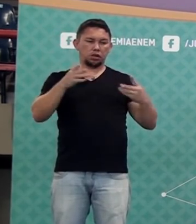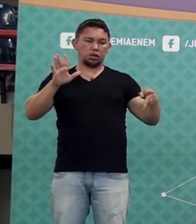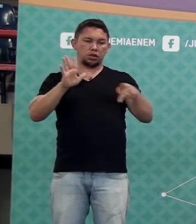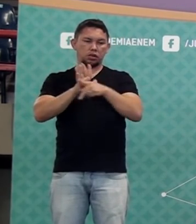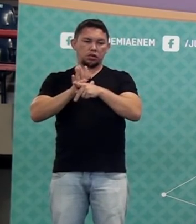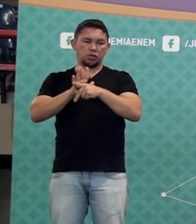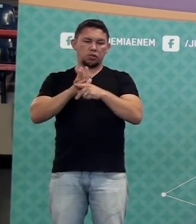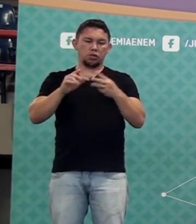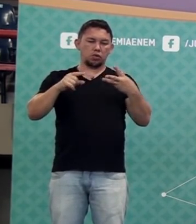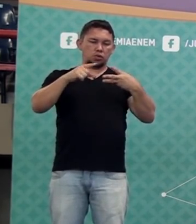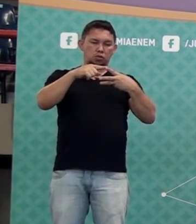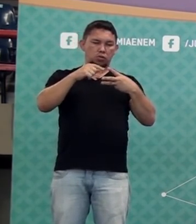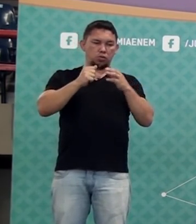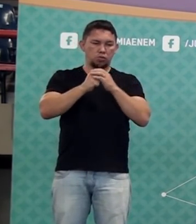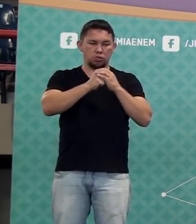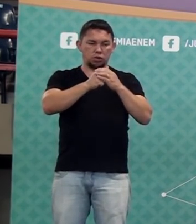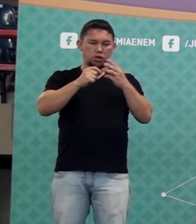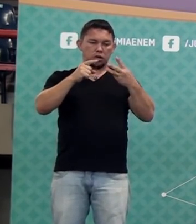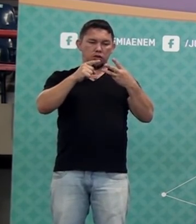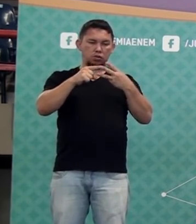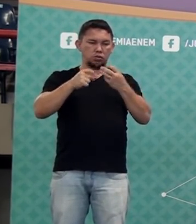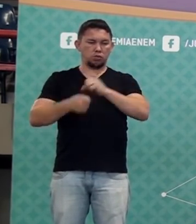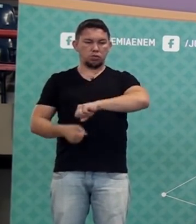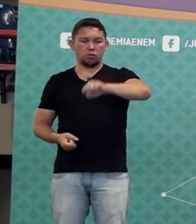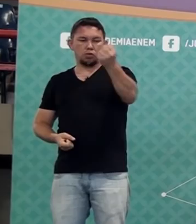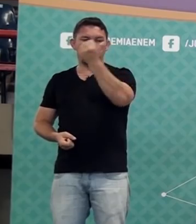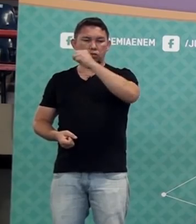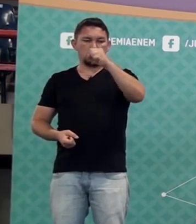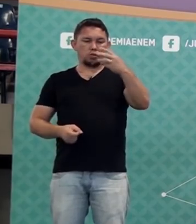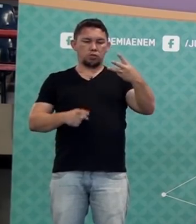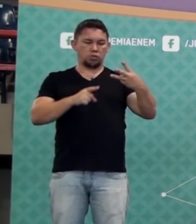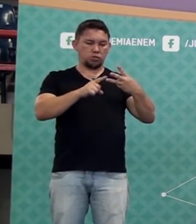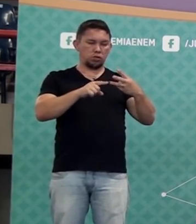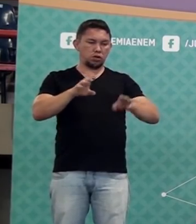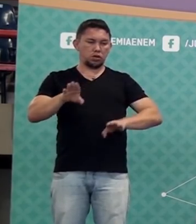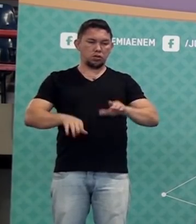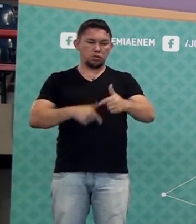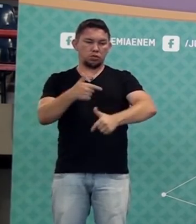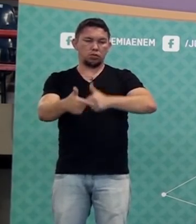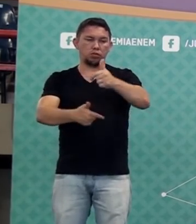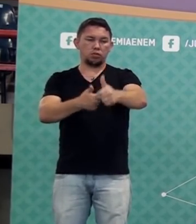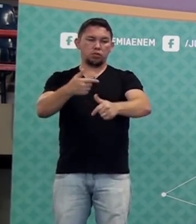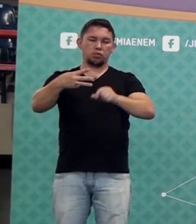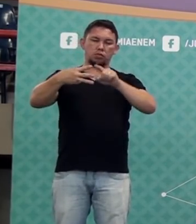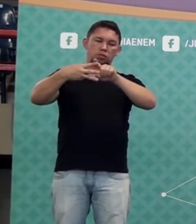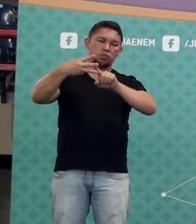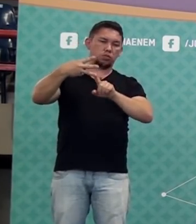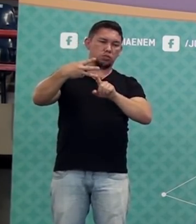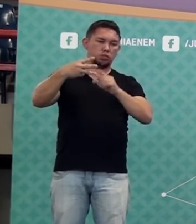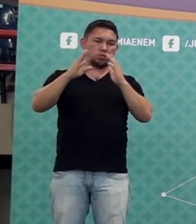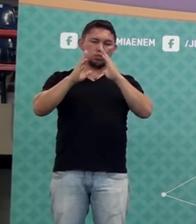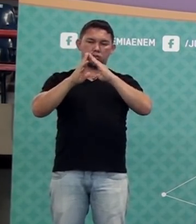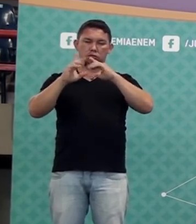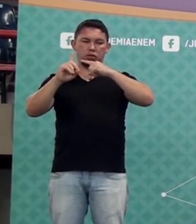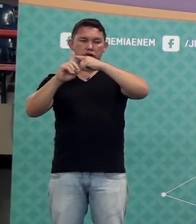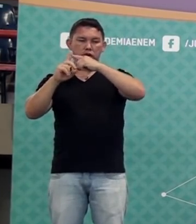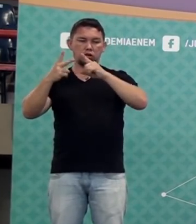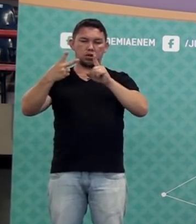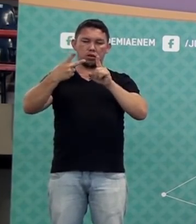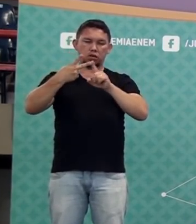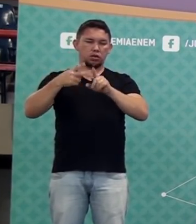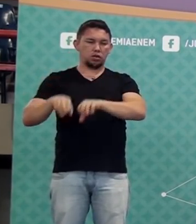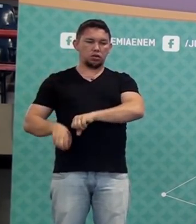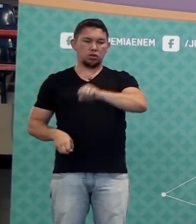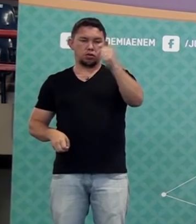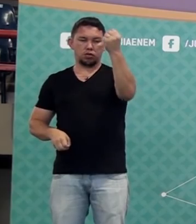Uns rezam, outros combatem, outros trabalham. Clérigos, nobres e servos. Seria algo semelhante à Santíssima Trindade cristã: